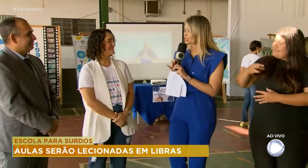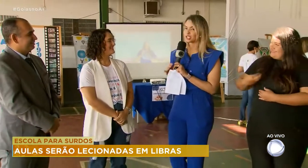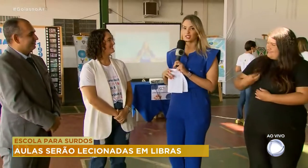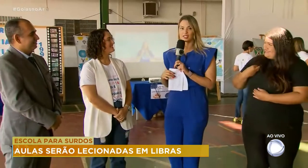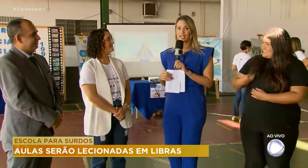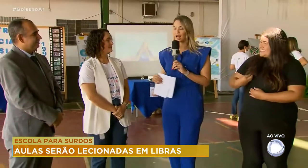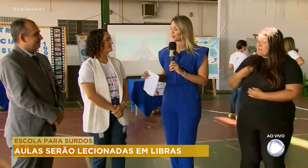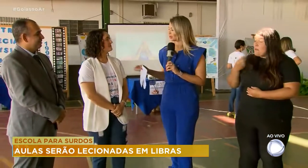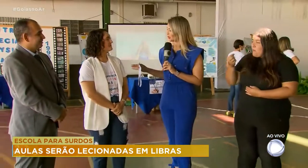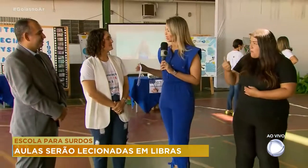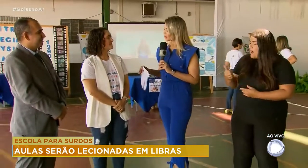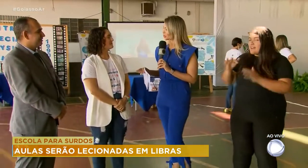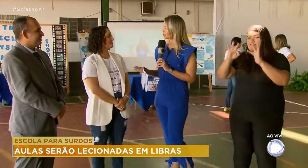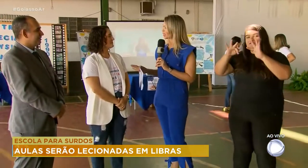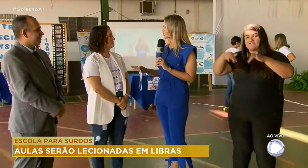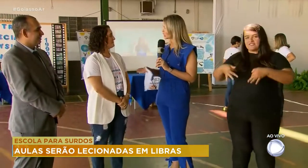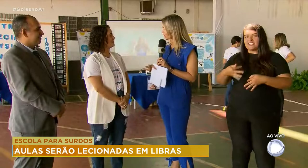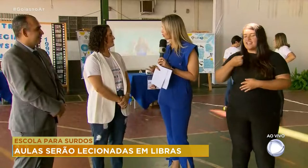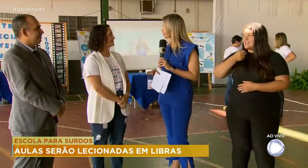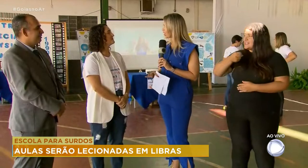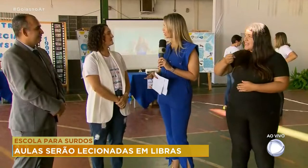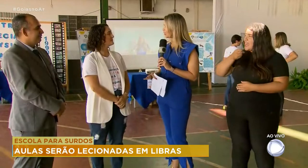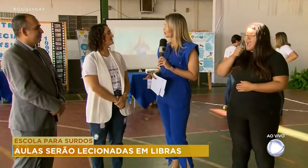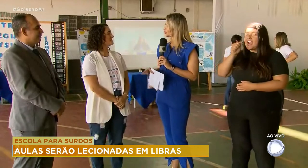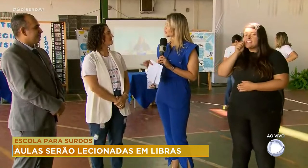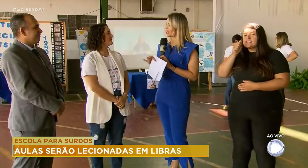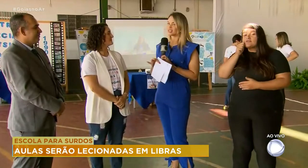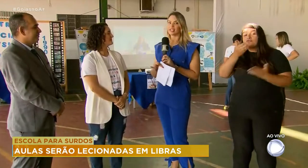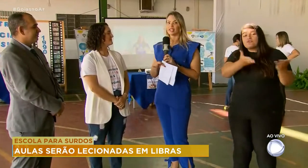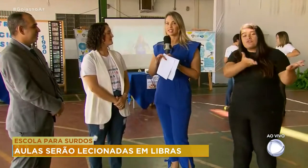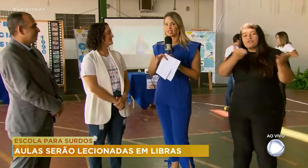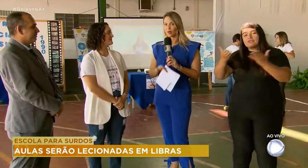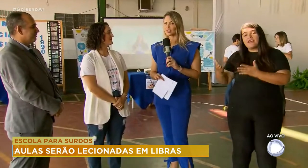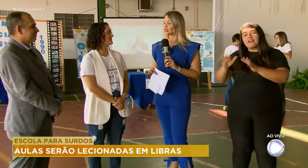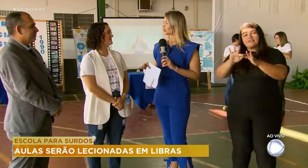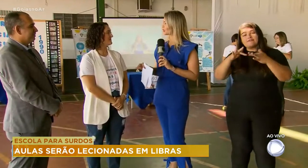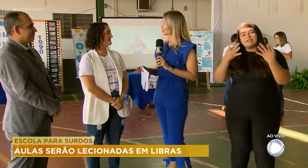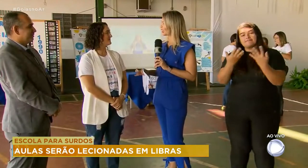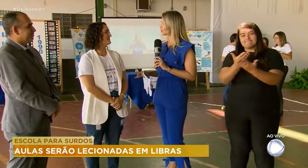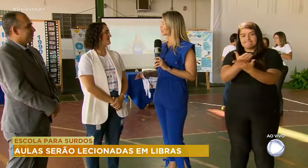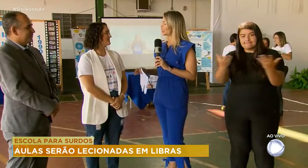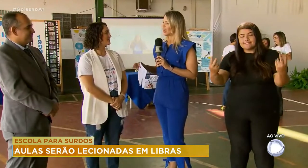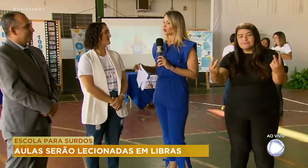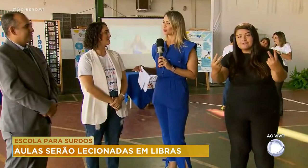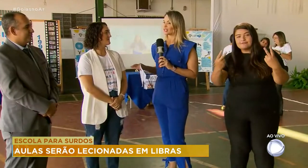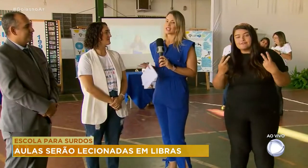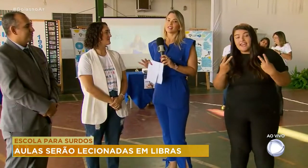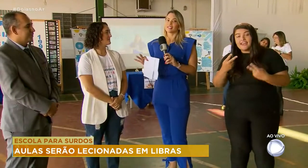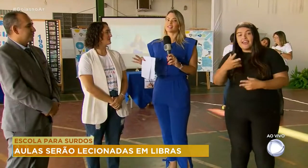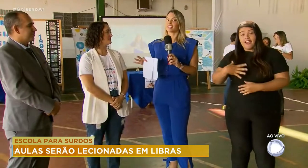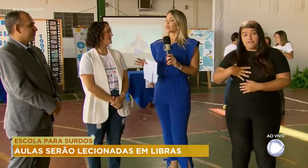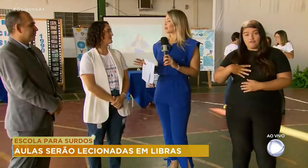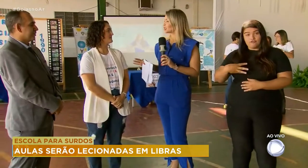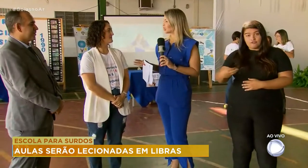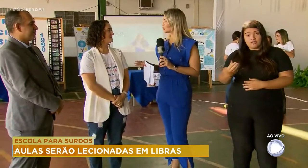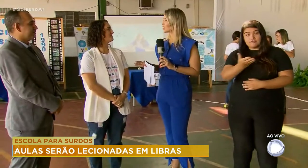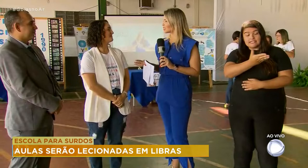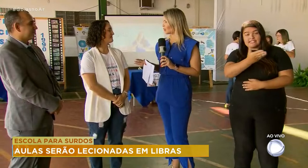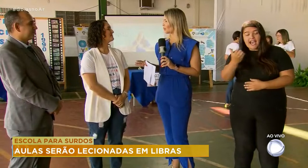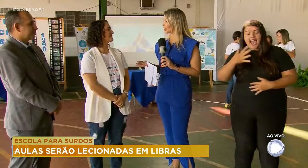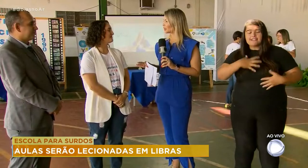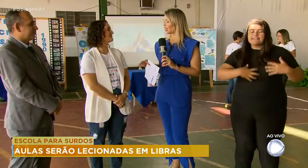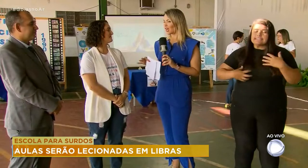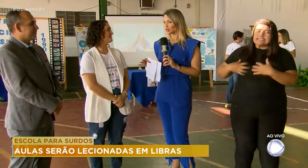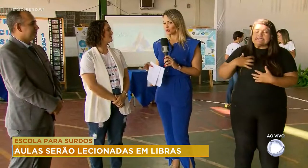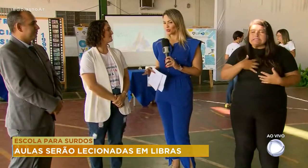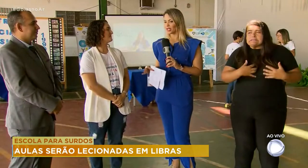Agora, só para a gente encerrar, Manu, vou pedir para a Alessandra convidar os pais que estão assistindo a gente, os pais que às vezes se sentem perdidos nesse